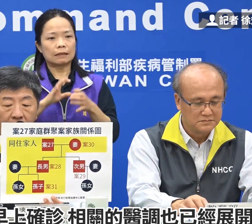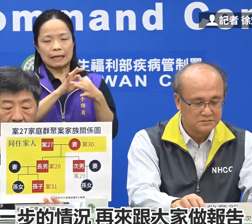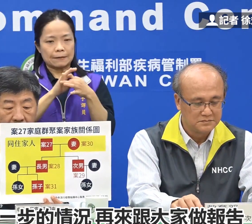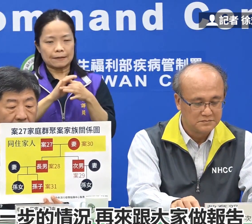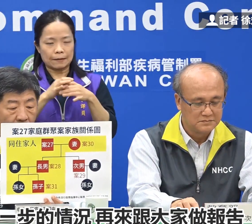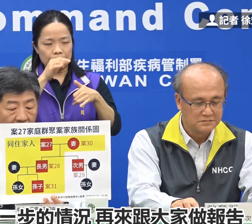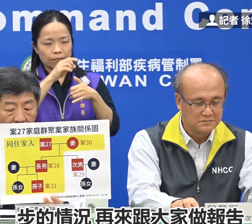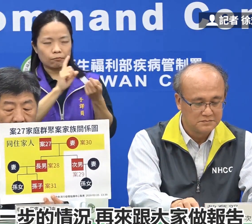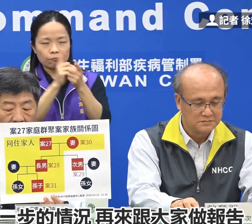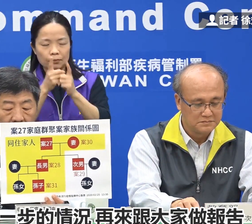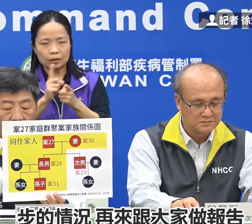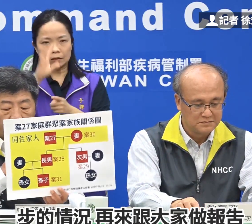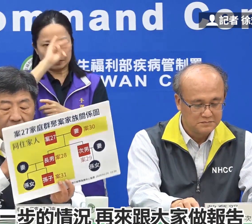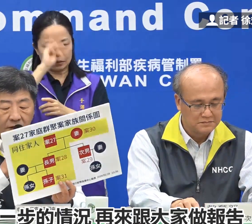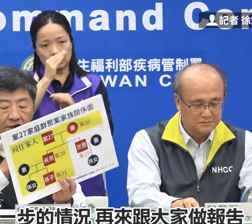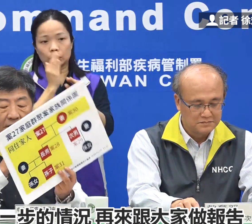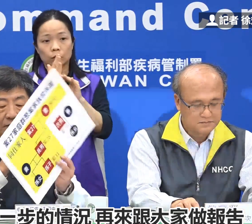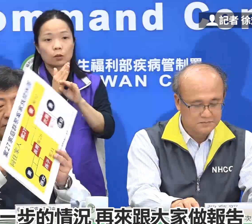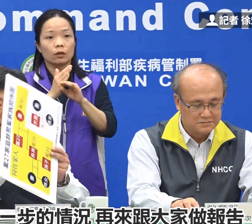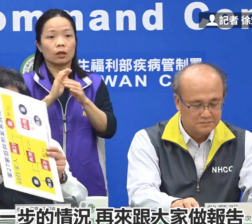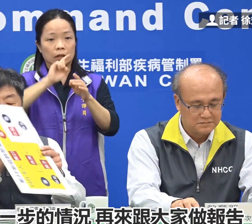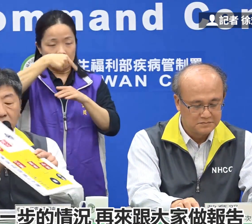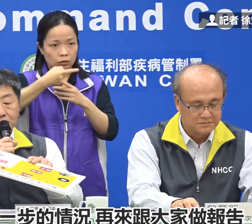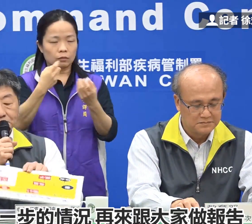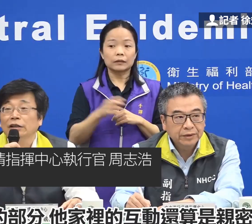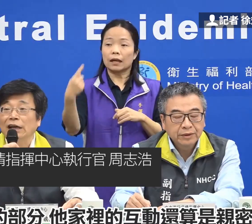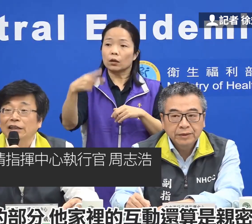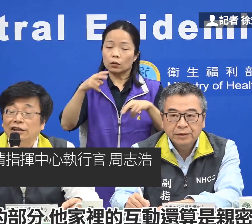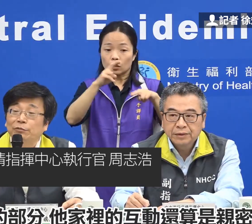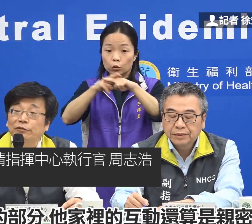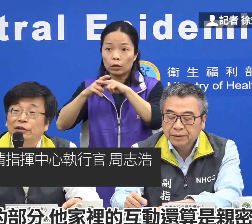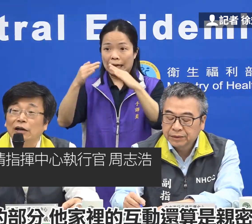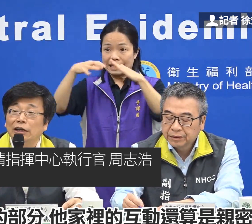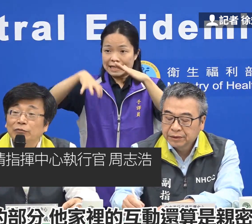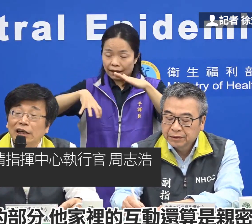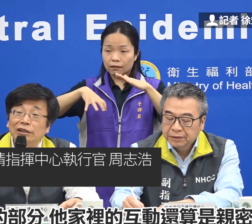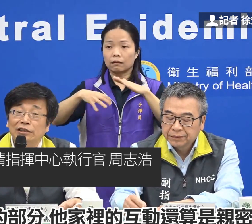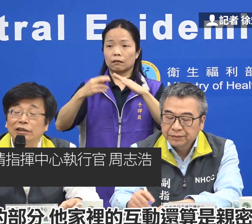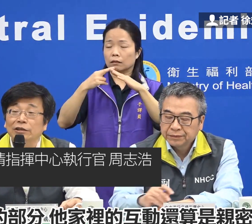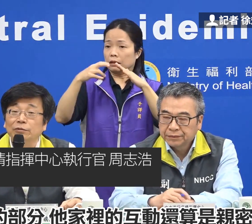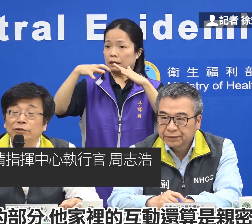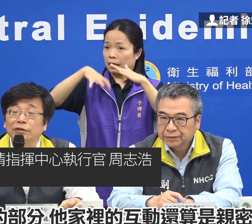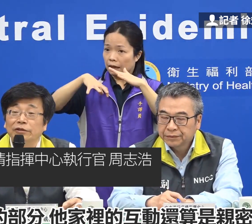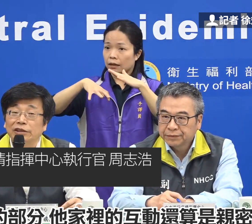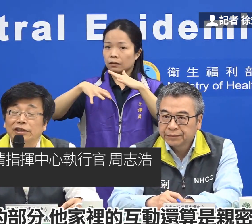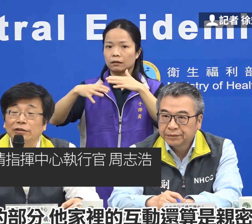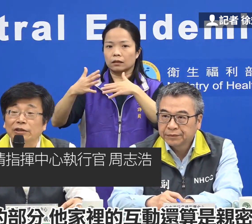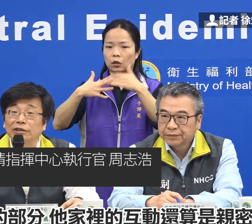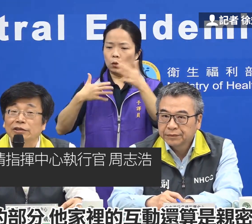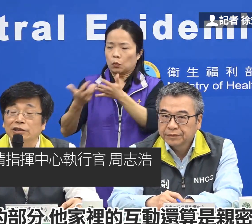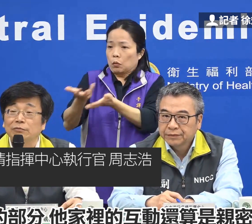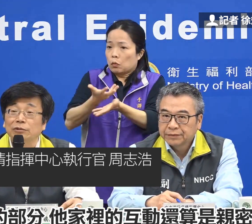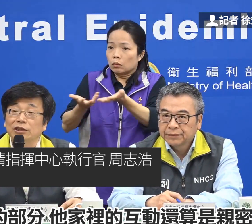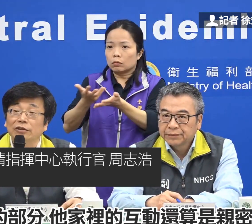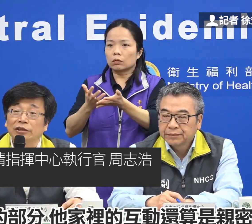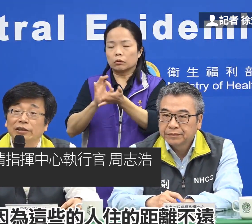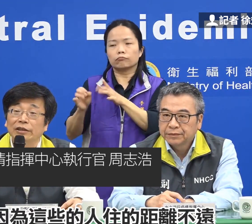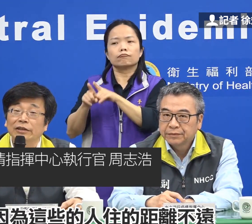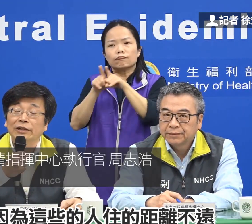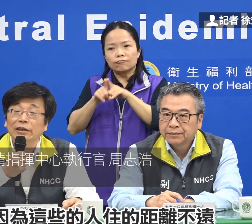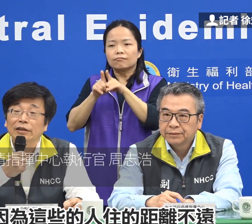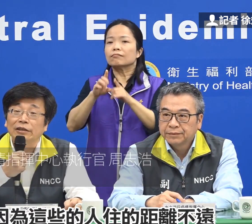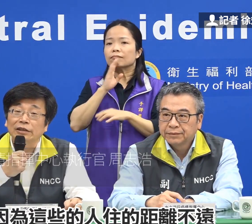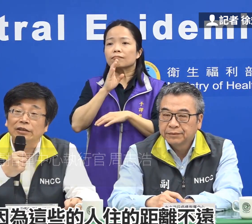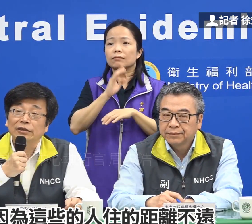开，那有进一步情况再跟各位来做报告。 家里的部分的话，他们家里的那个互动啊，其实还算是亲密哈，因